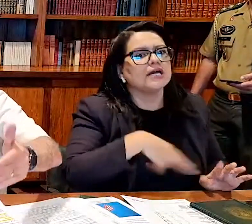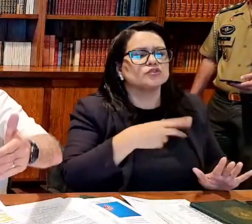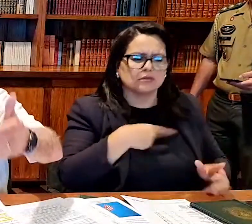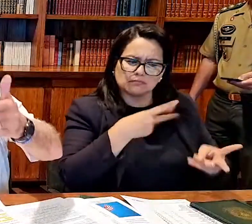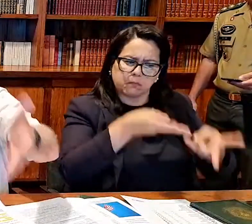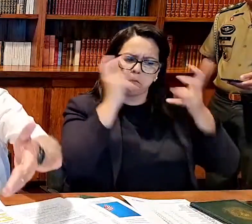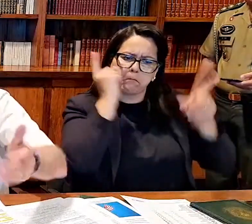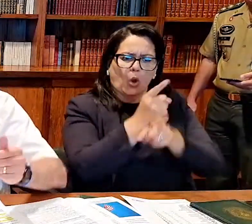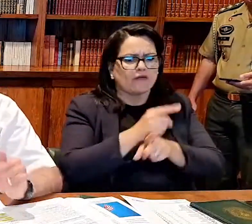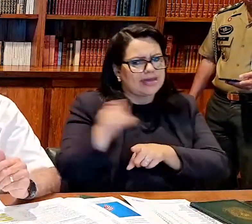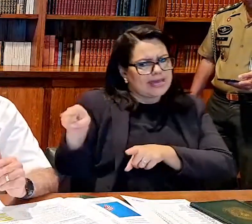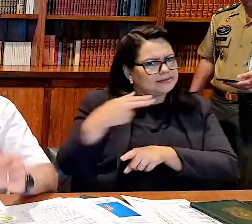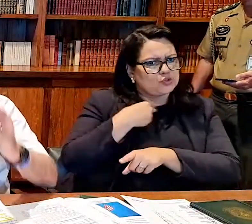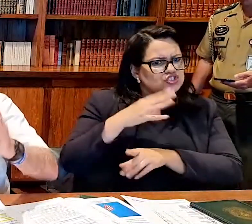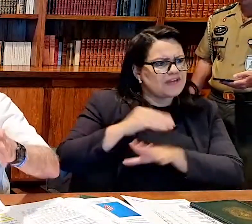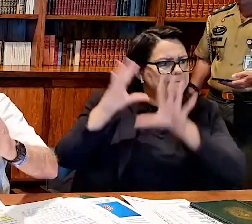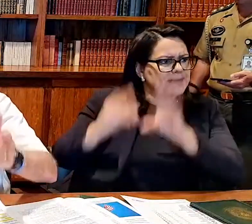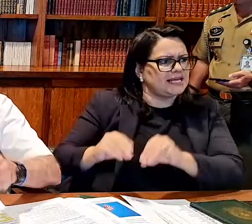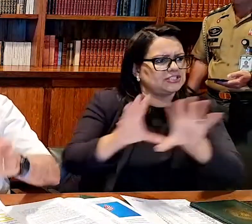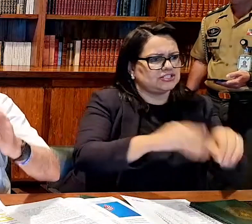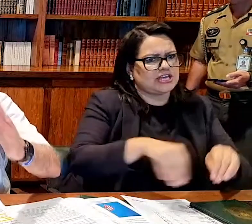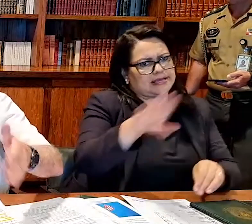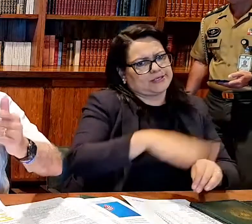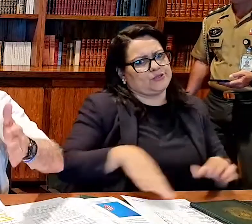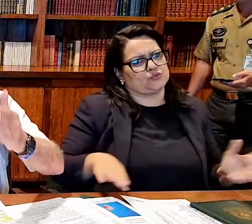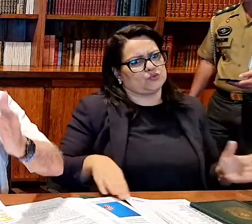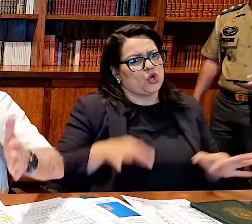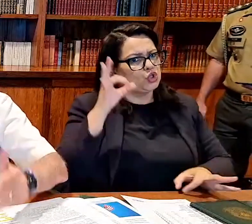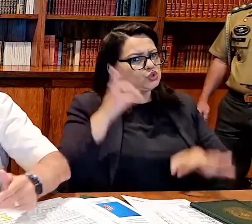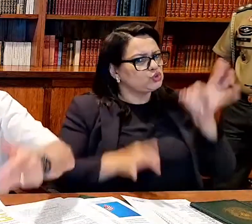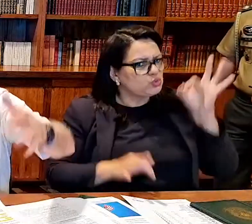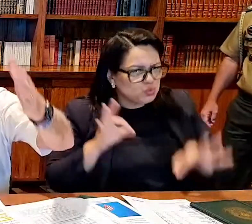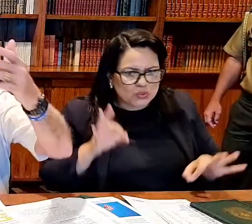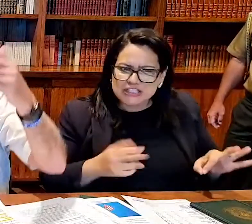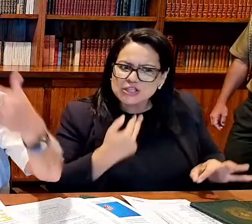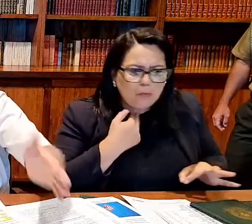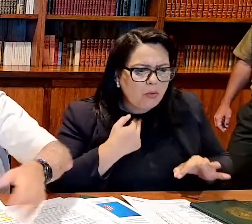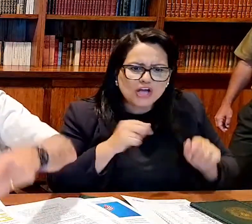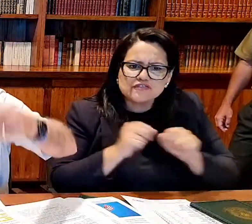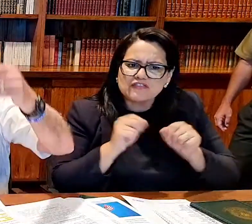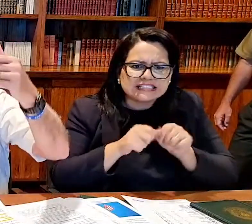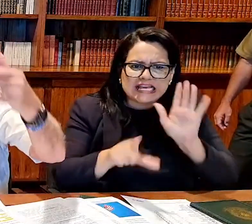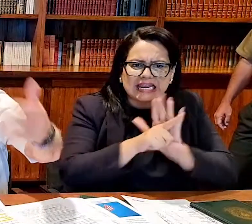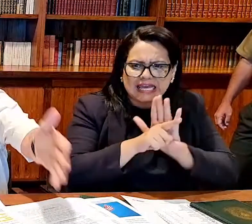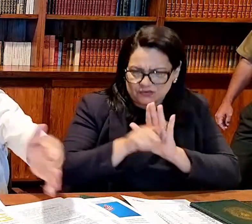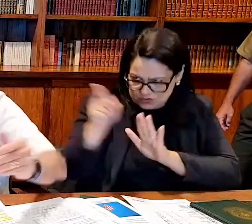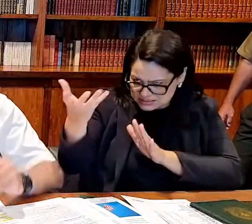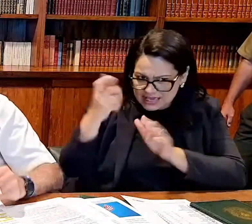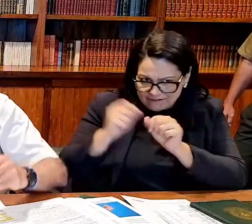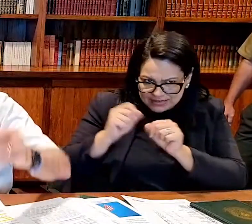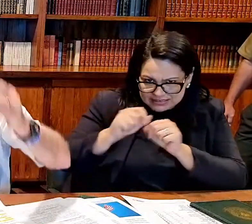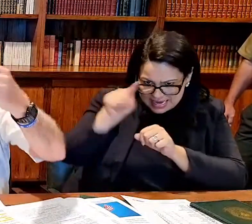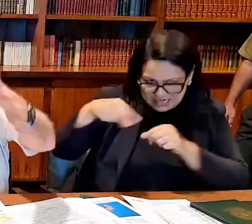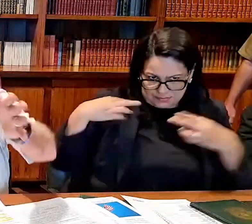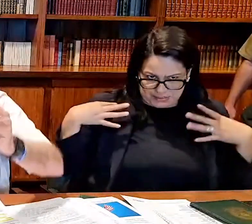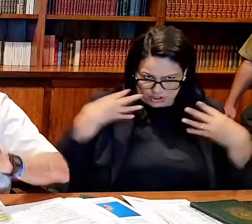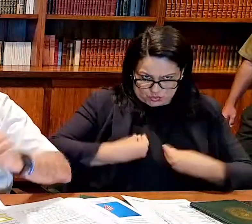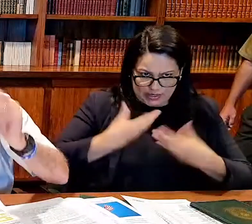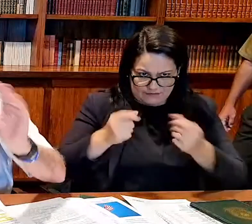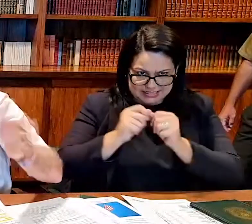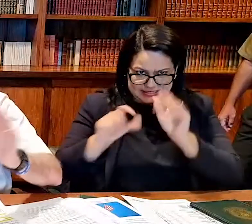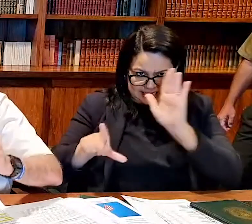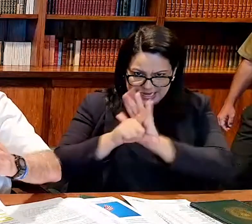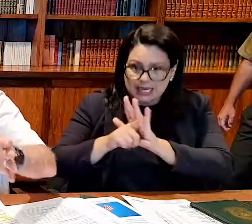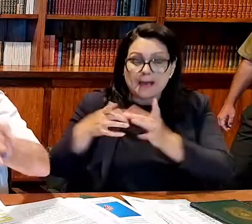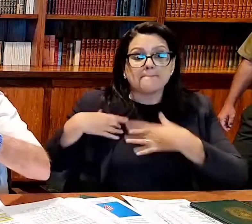devia estar se metendo nisso, tá? Juiz não é para fazer lei. Juiz quer fazer lei, peça demissão, se candidate e vá fazer lei